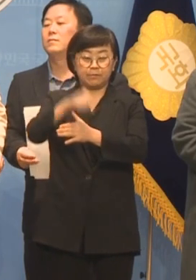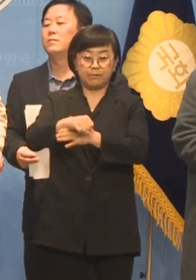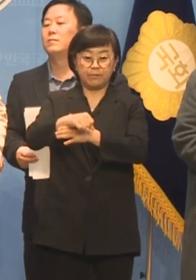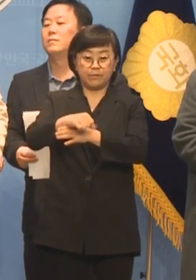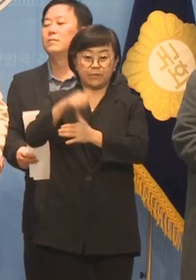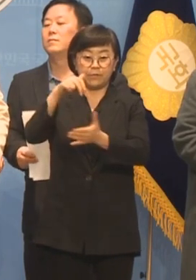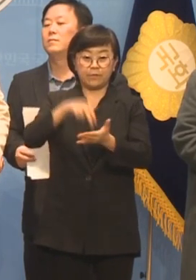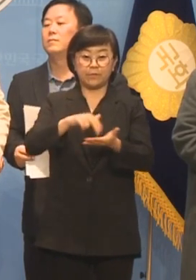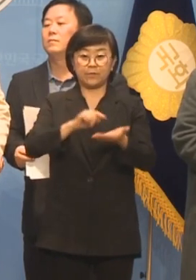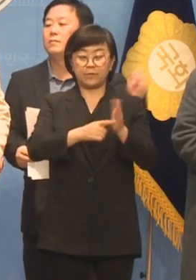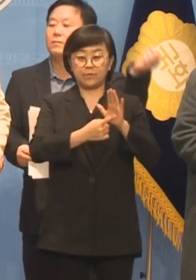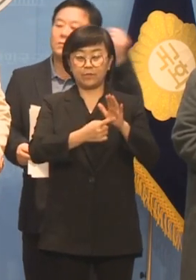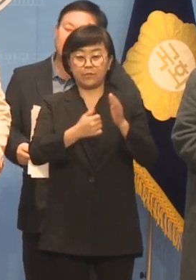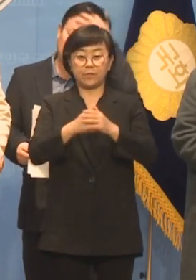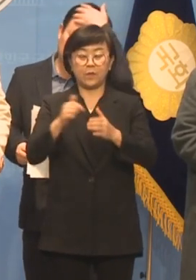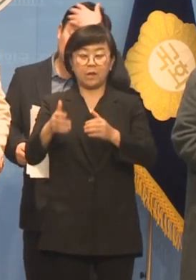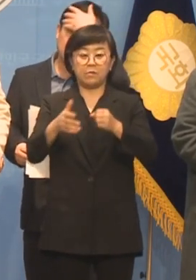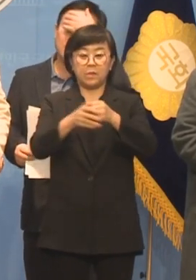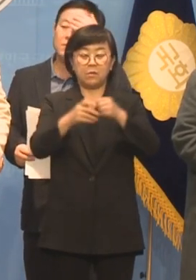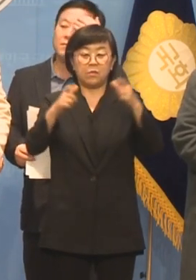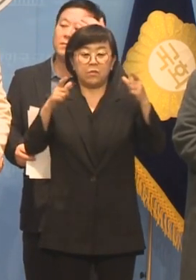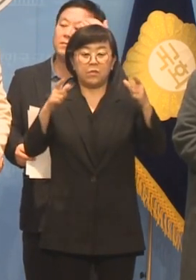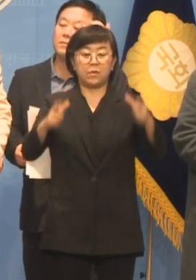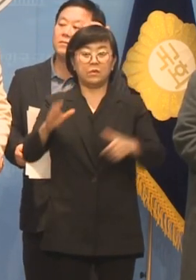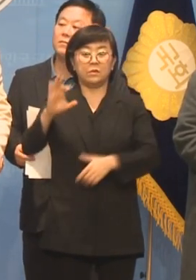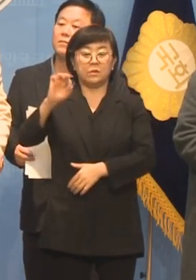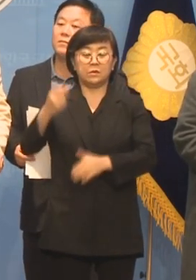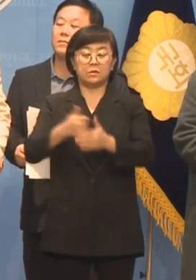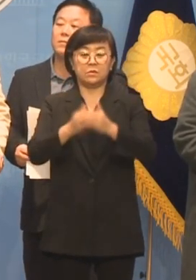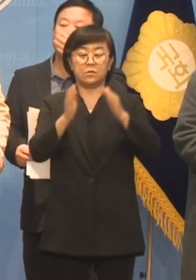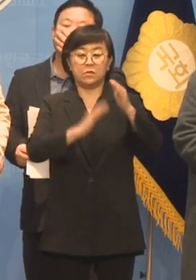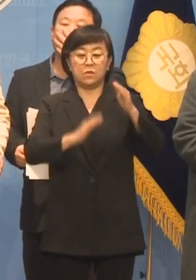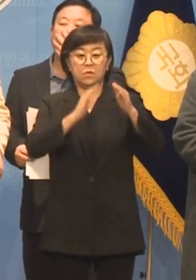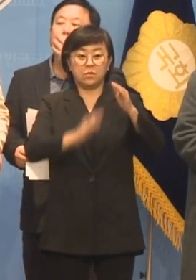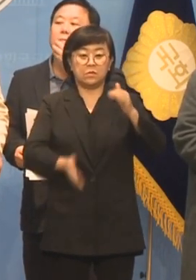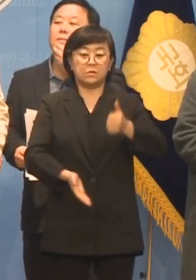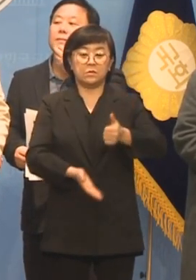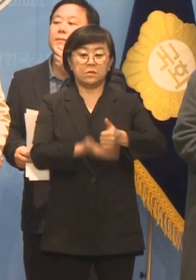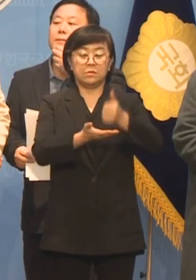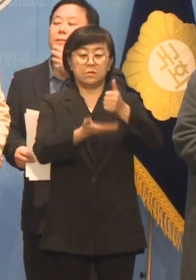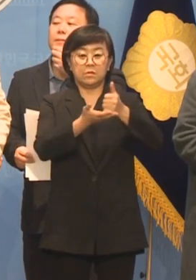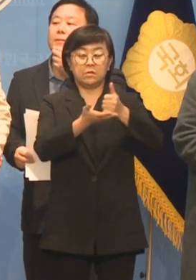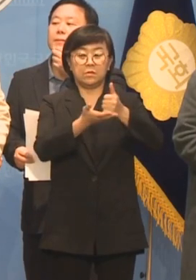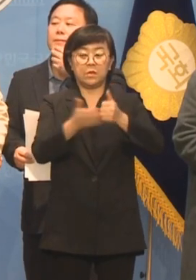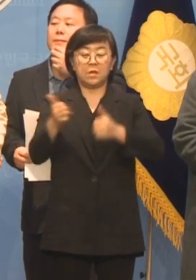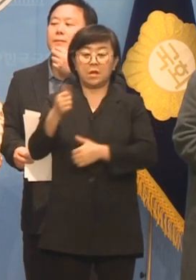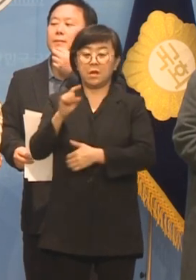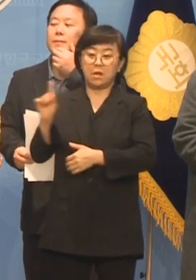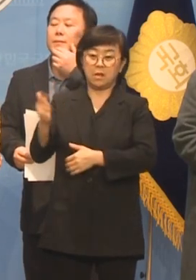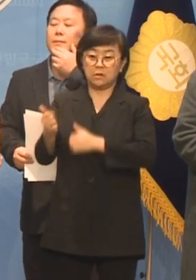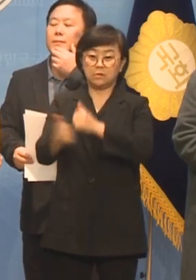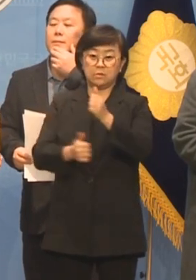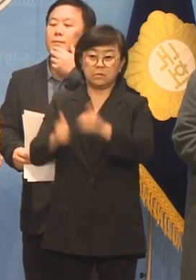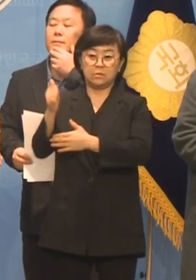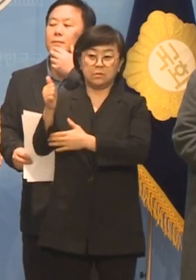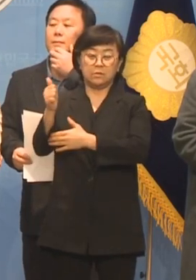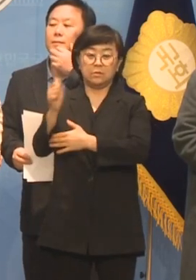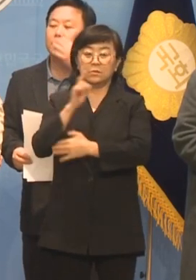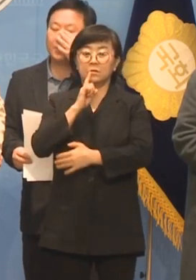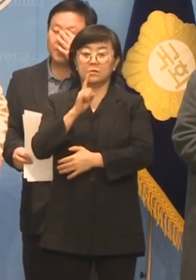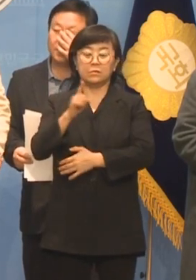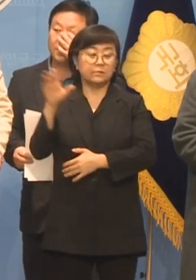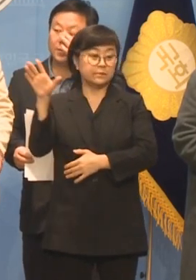입장을 밝히고 마포을에서 공천을 받는다라고 얘기하는 한동훈 비대위원장의